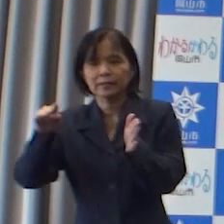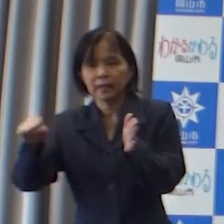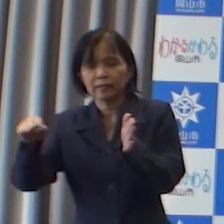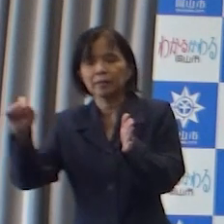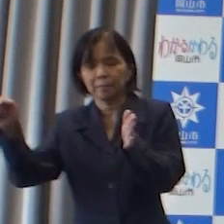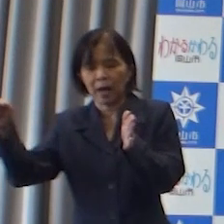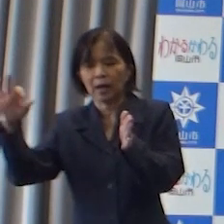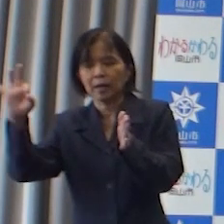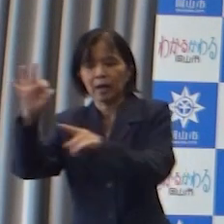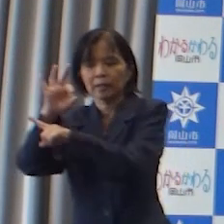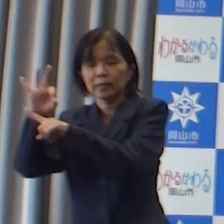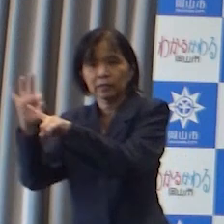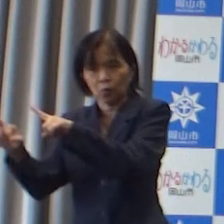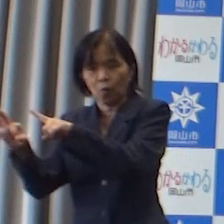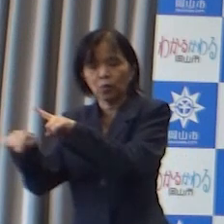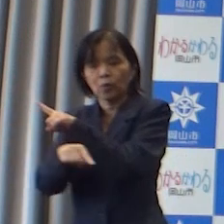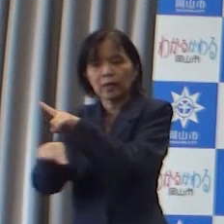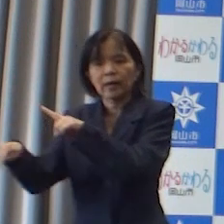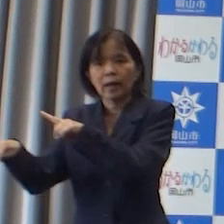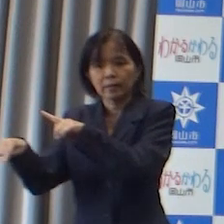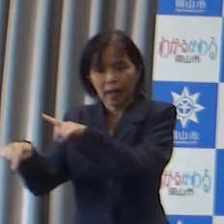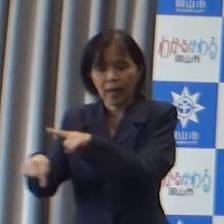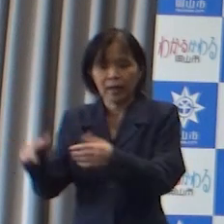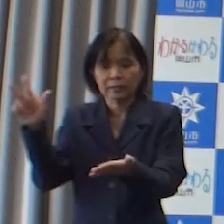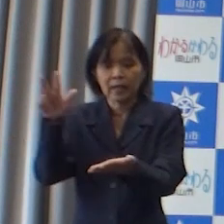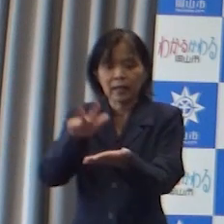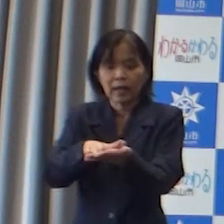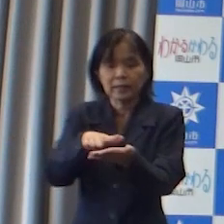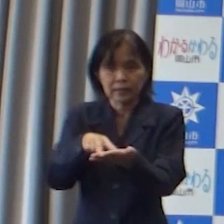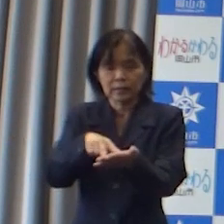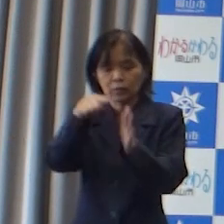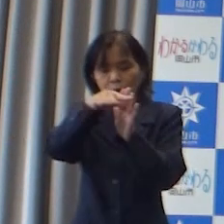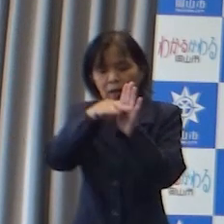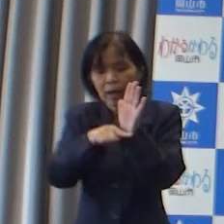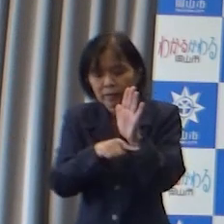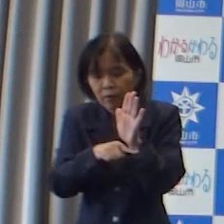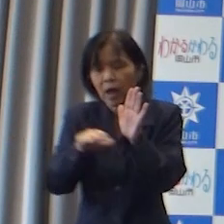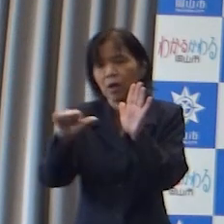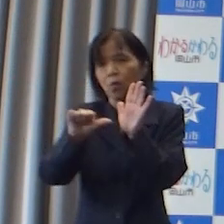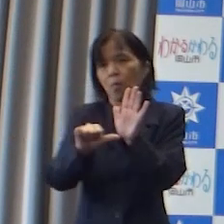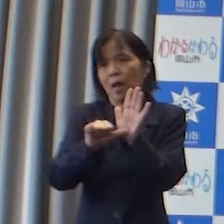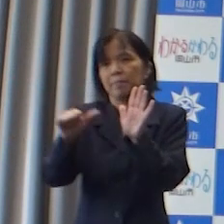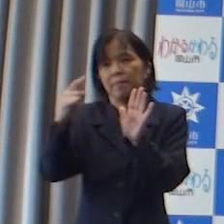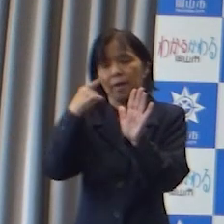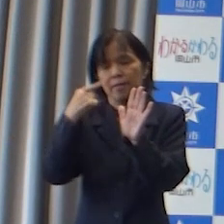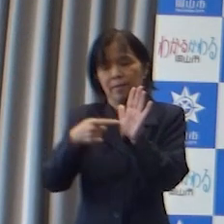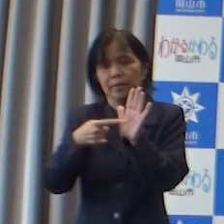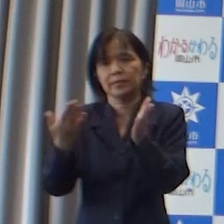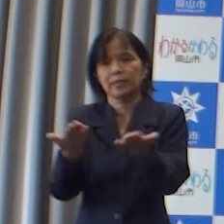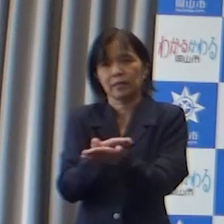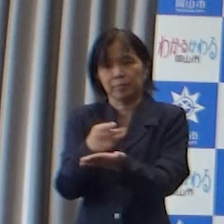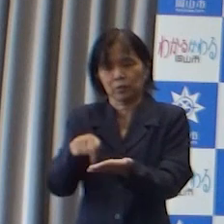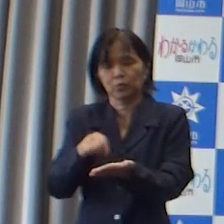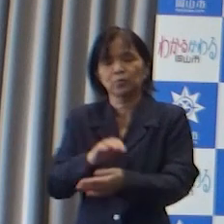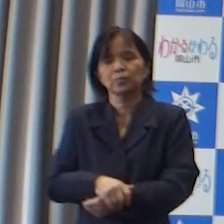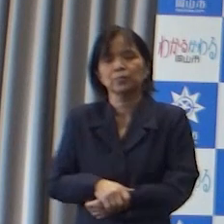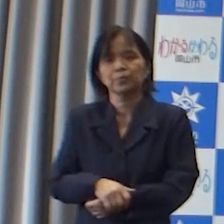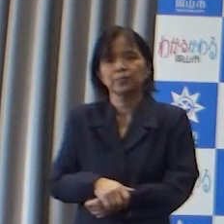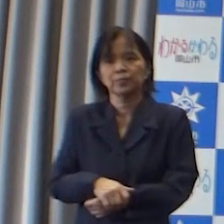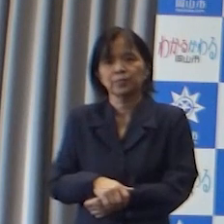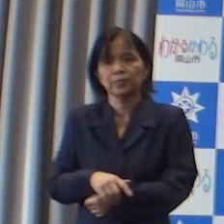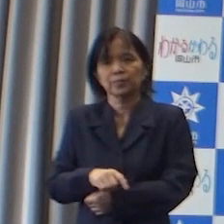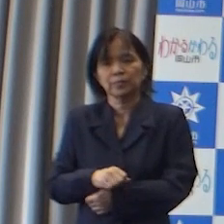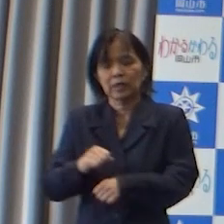増加しており、政令指定都市では第5位となっております。事業所数